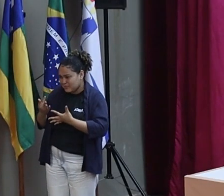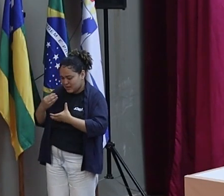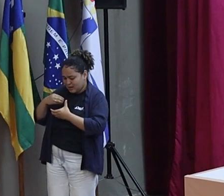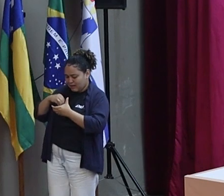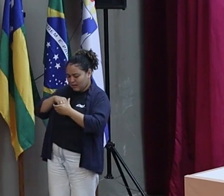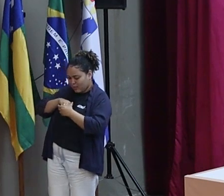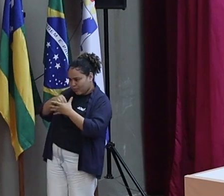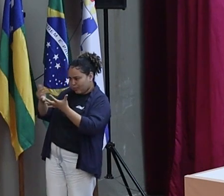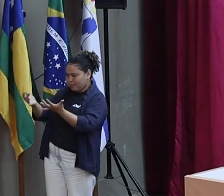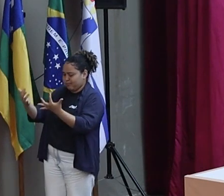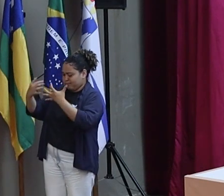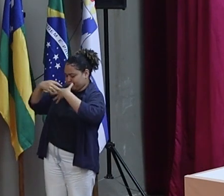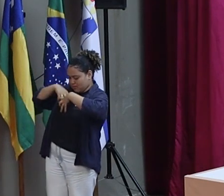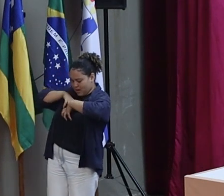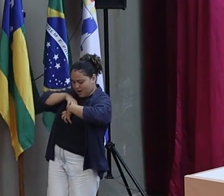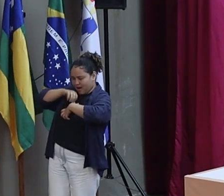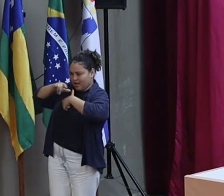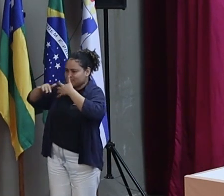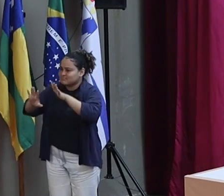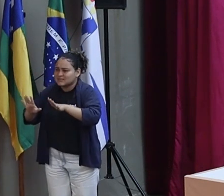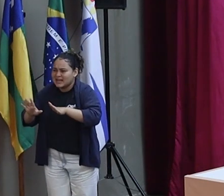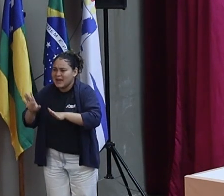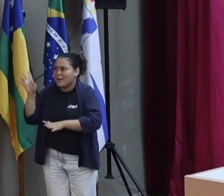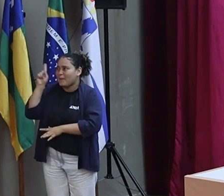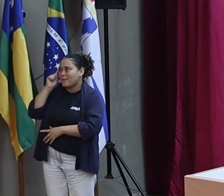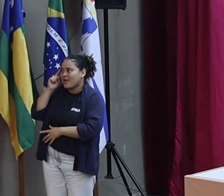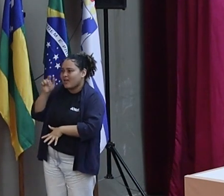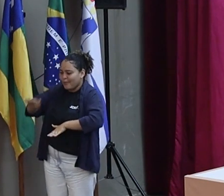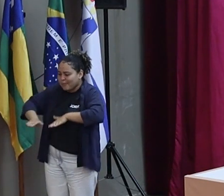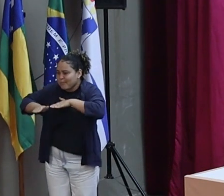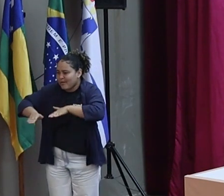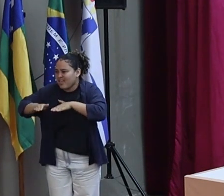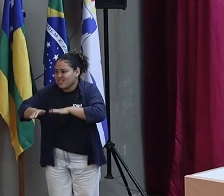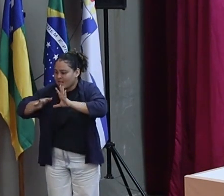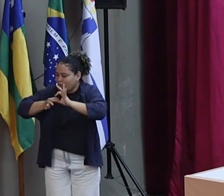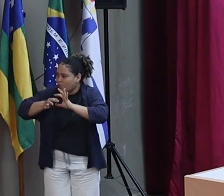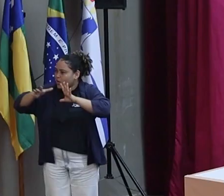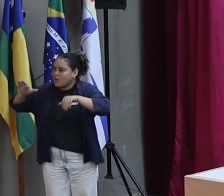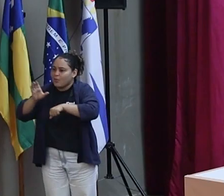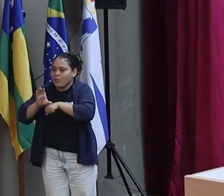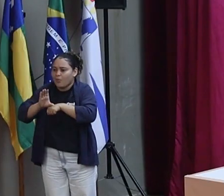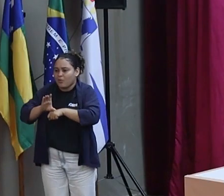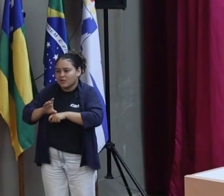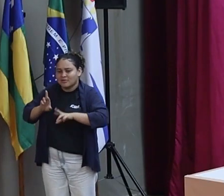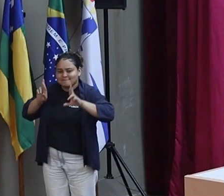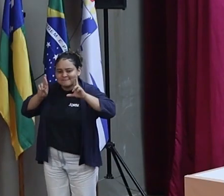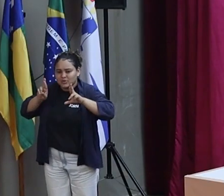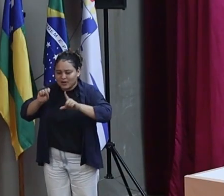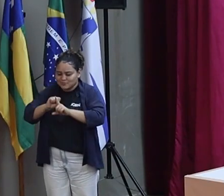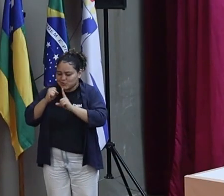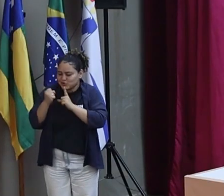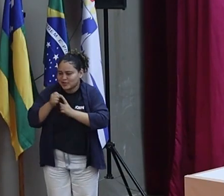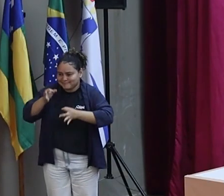dentro, né? Porque quando a gente pensa na extensão e pensa na militância e pensa no nosso trabalho por igualdade, por luta, por justiça social, a gente